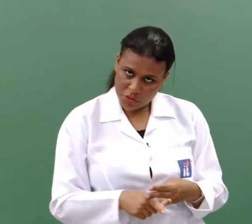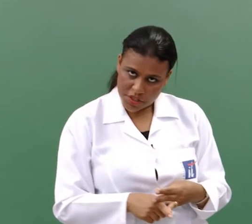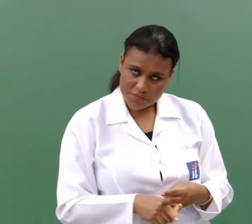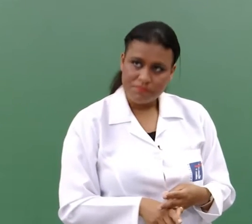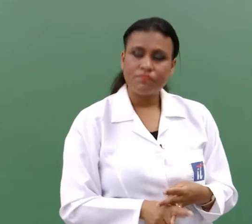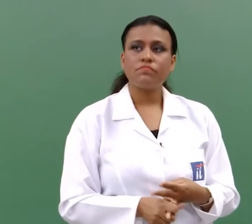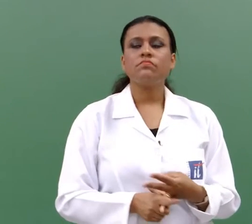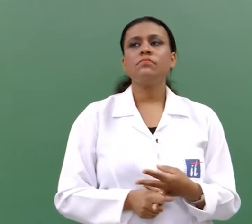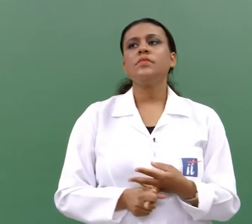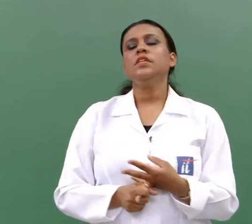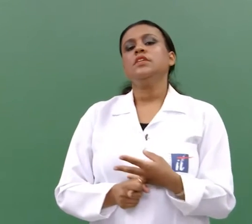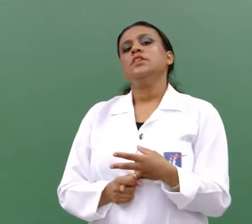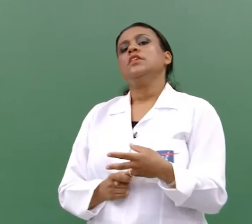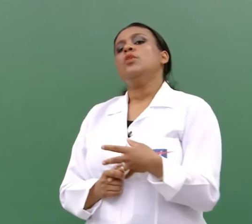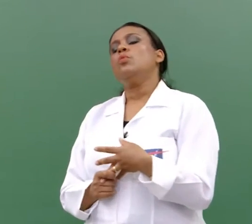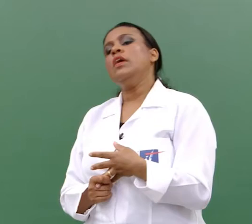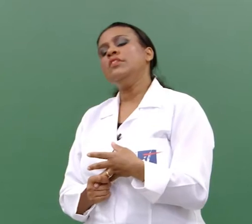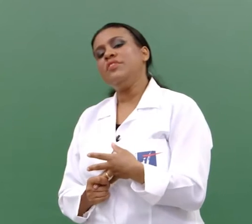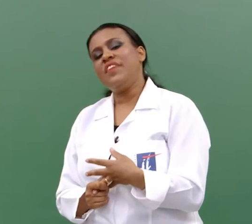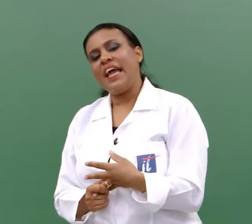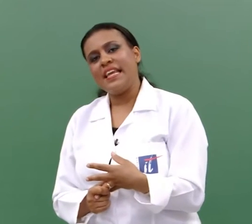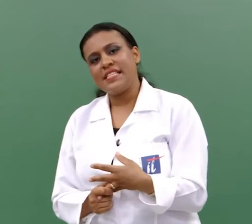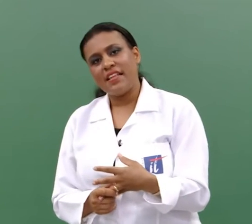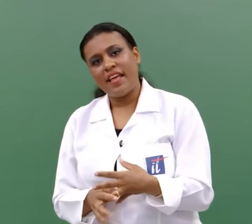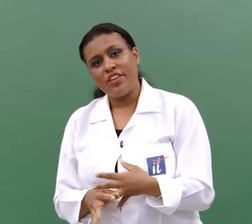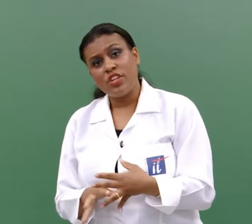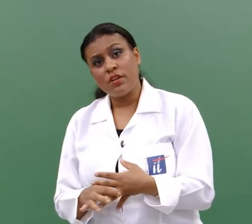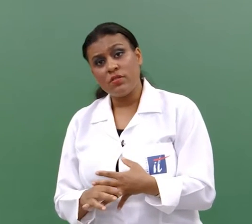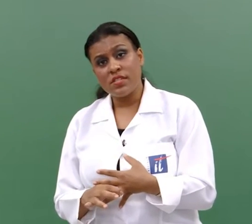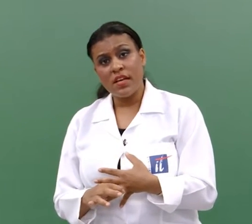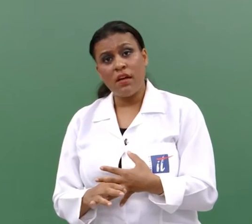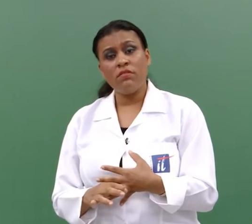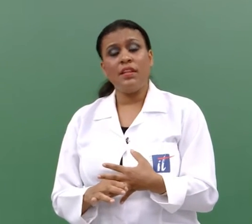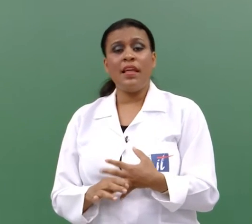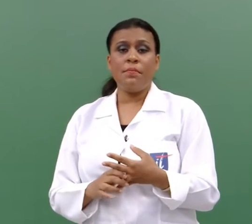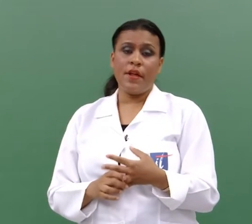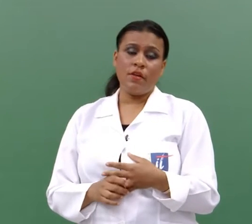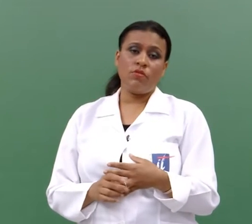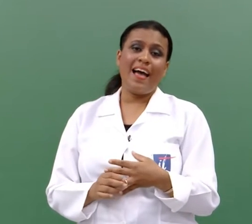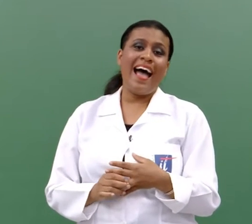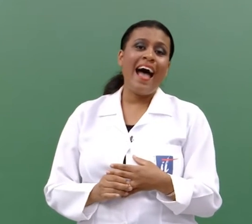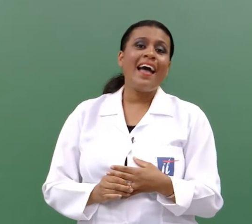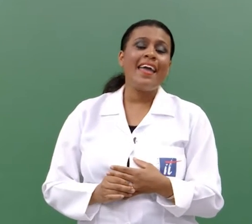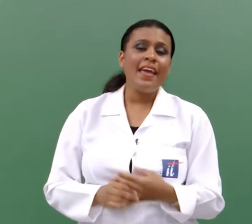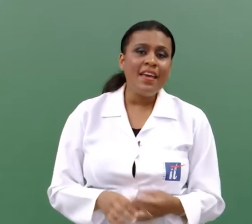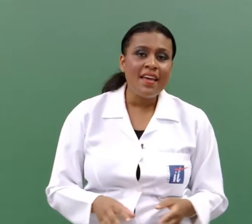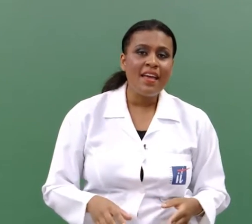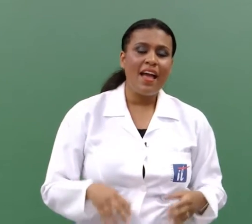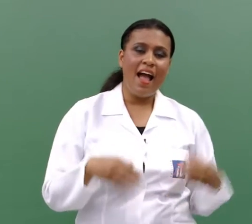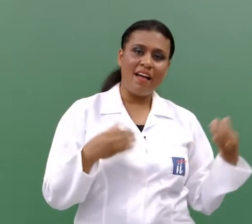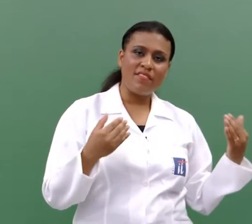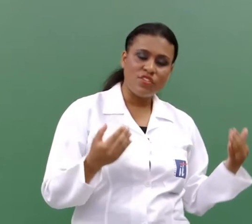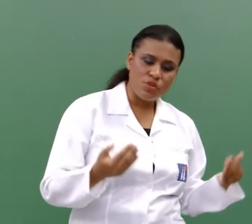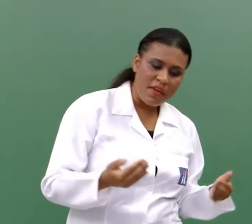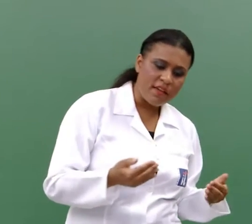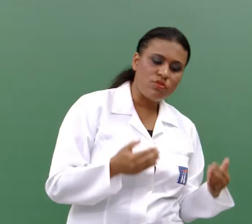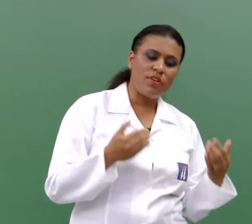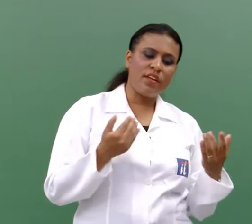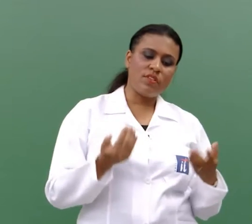incluir. Quando vai nessa ideia de inclusão, lembrando AEE, atendimento